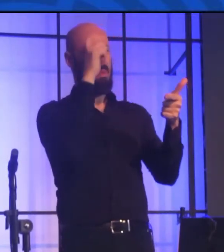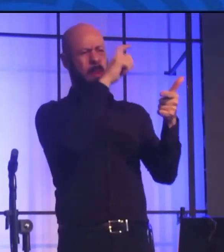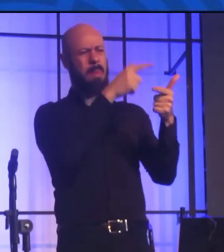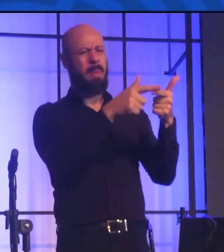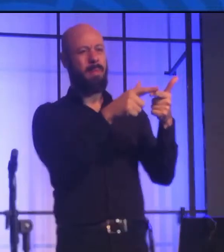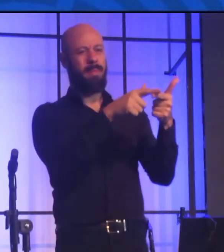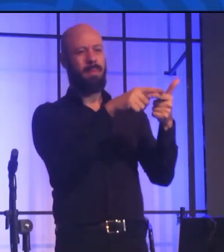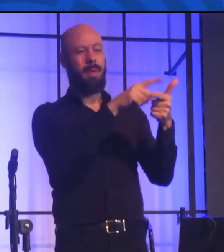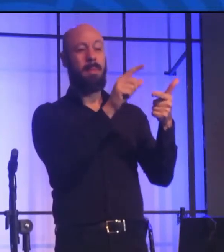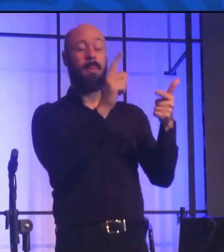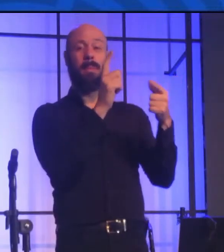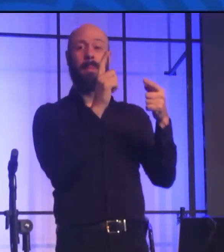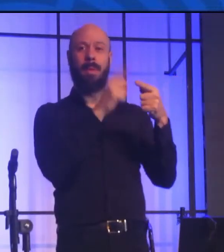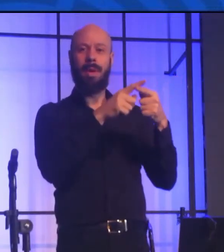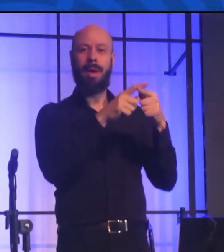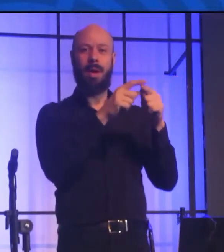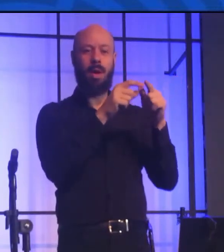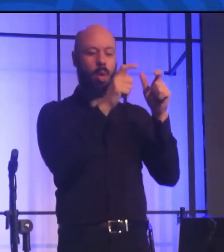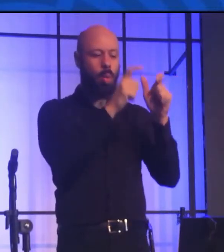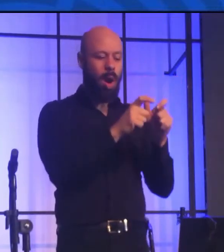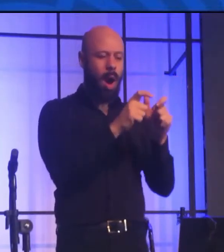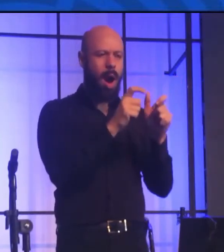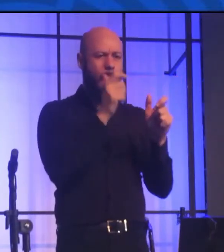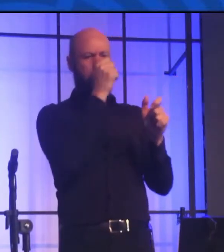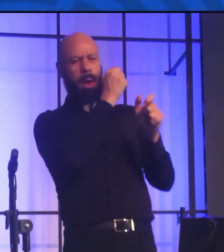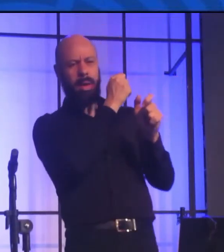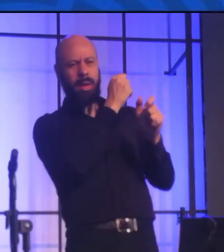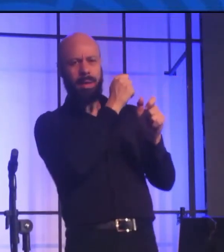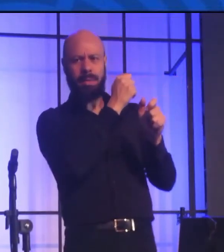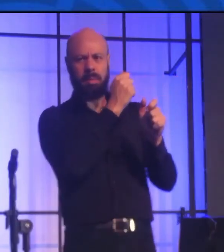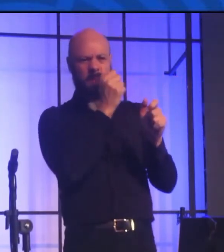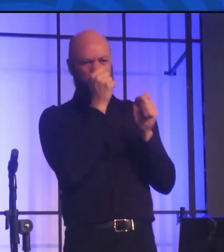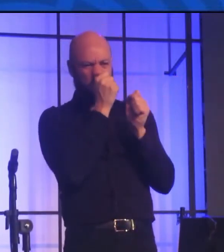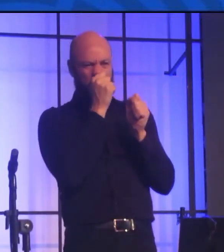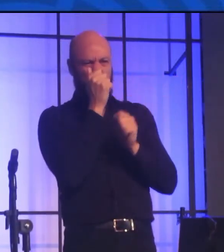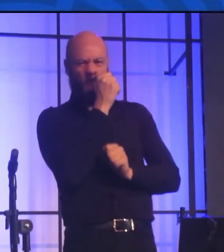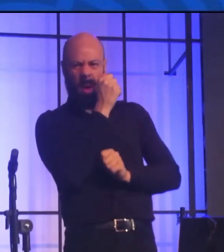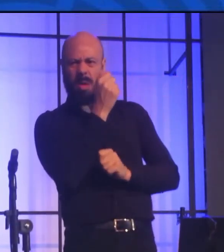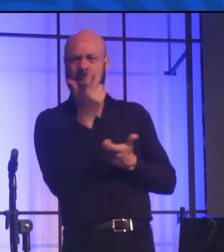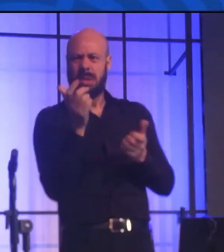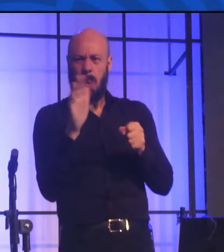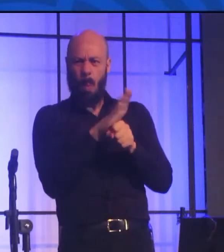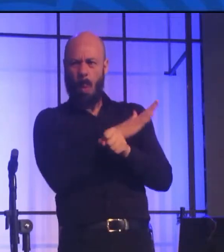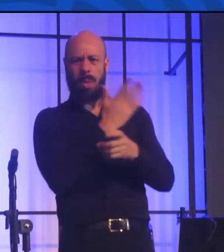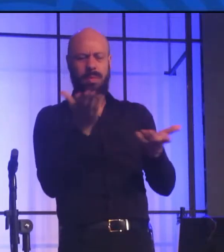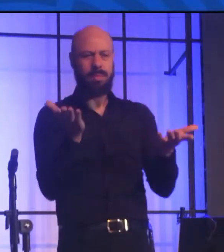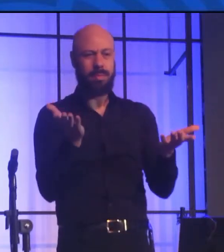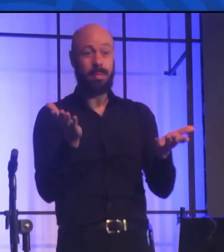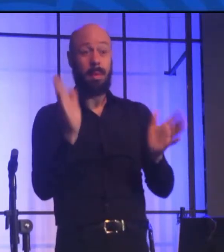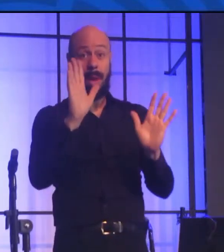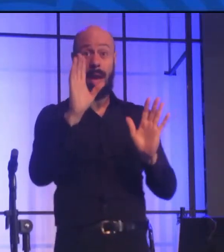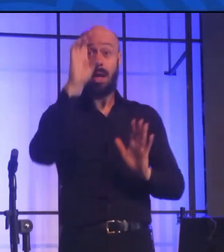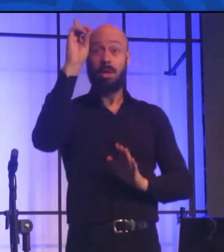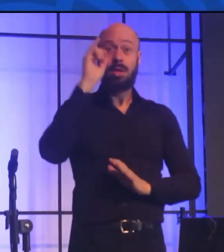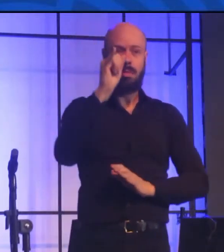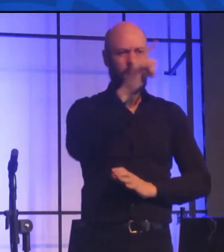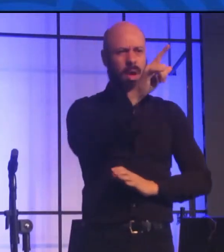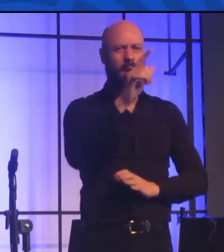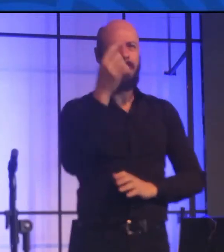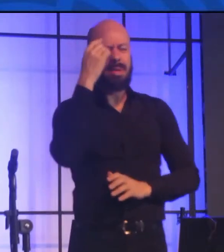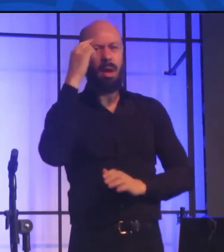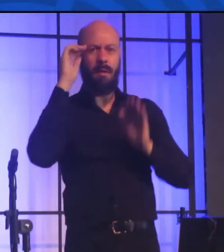está dizendo a você, nesse ano, na sua vida, pare de viver no problema. Pare de